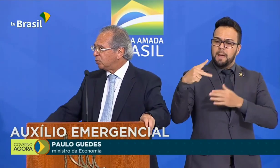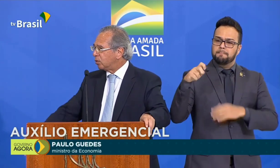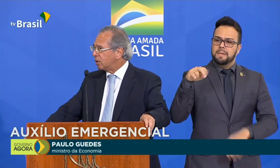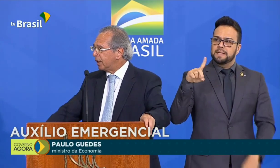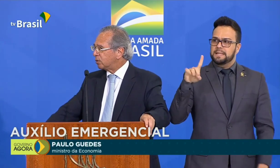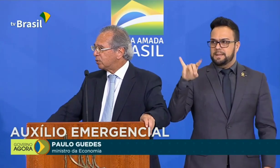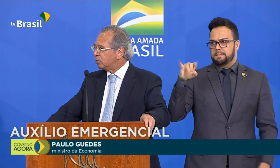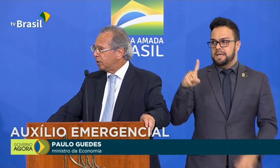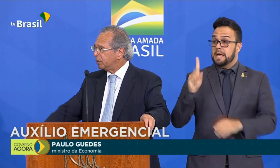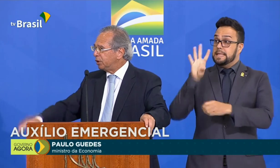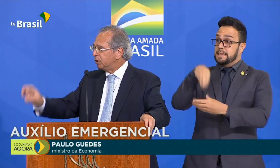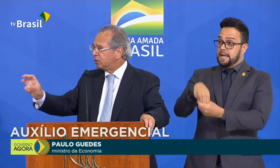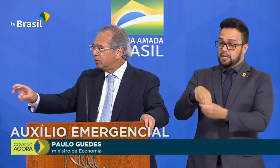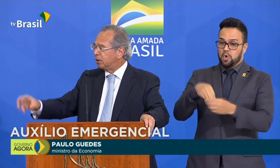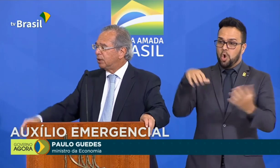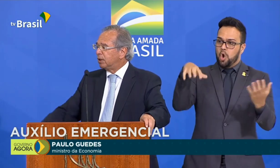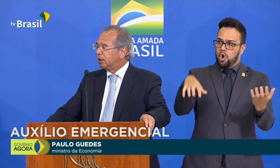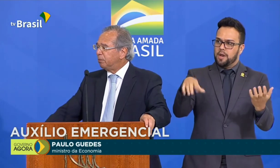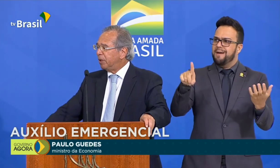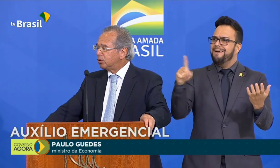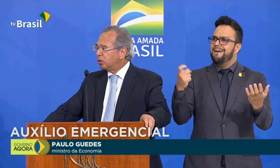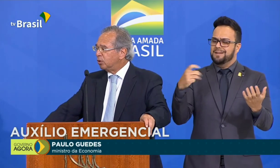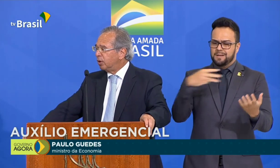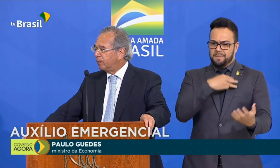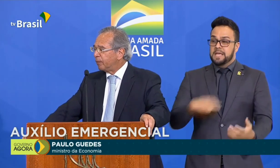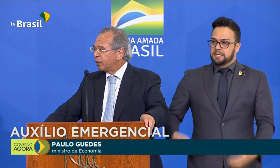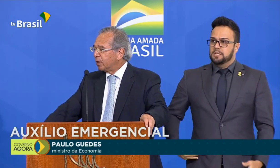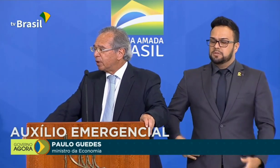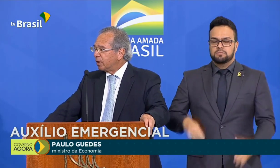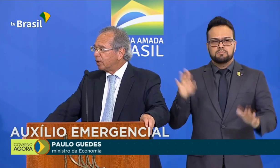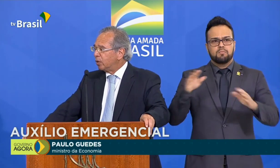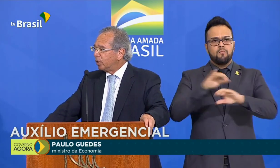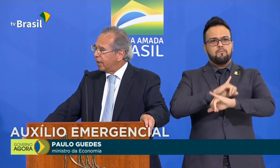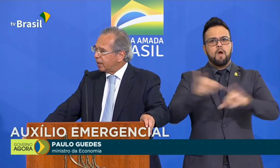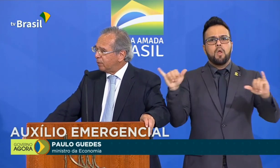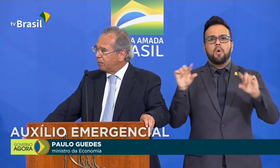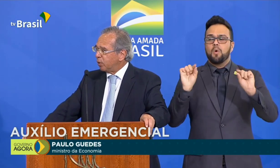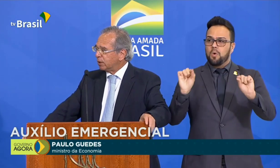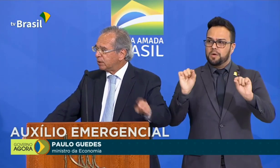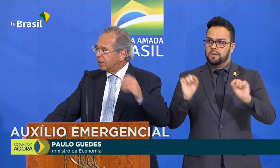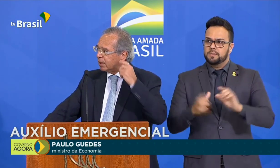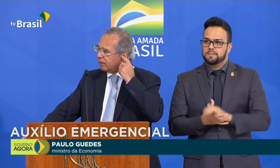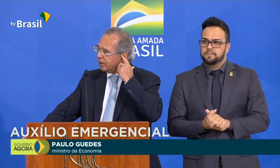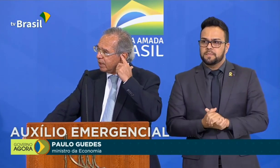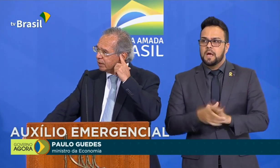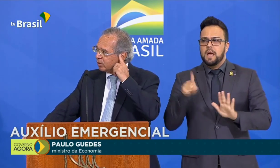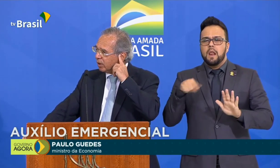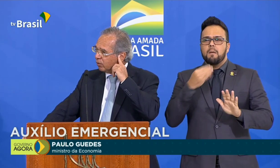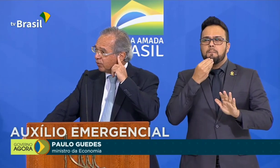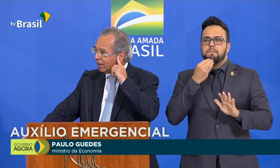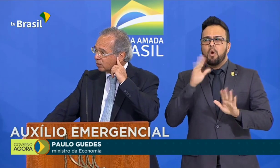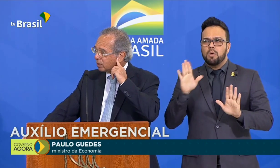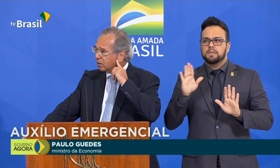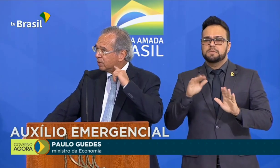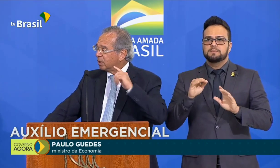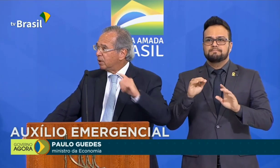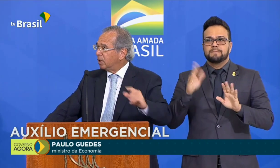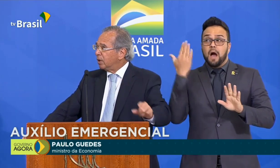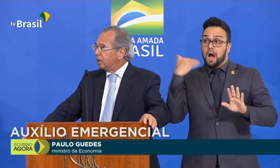lá dentro do Congresso, quando um ex-ministro mencionou que o que era uma hipótese era, na verdade, agora um